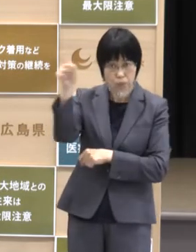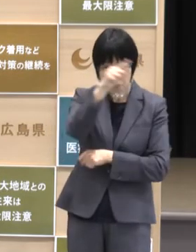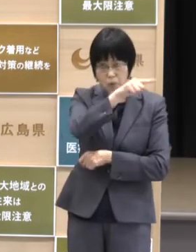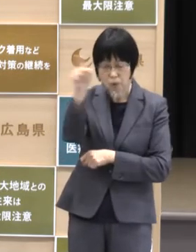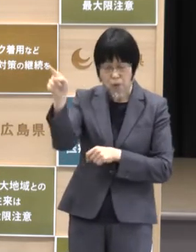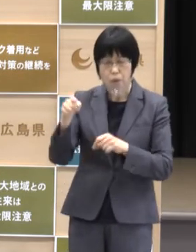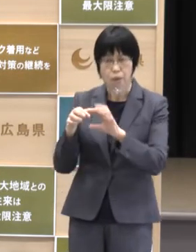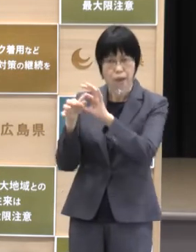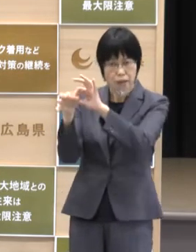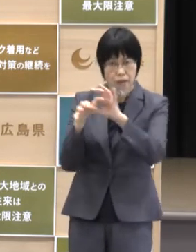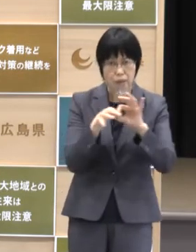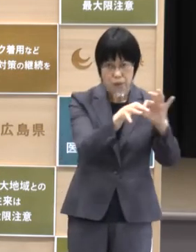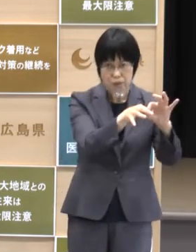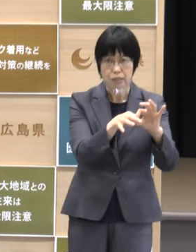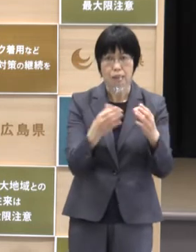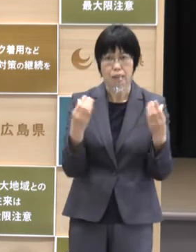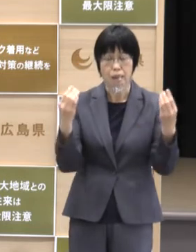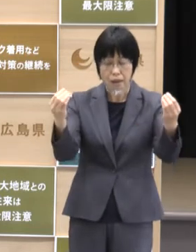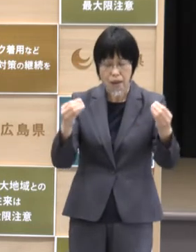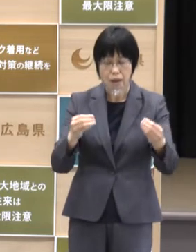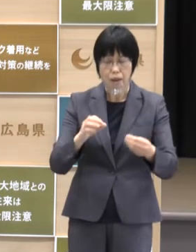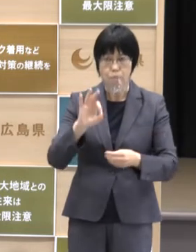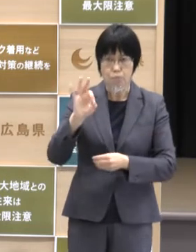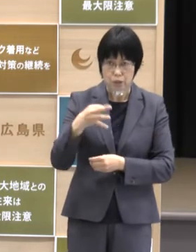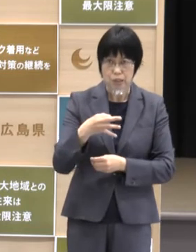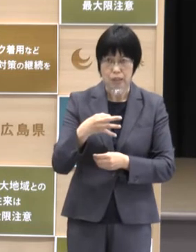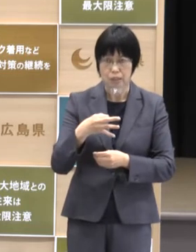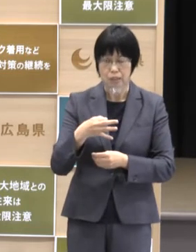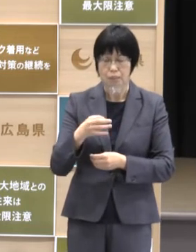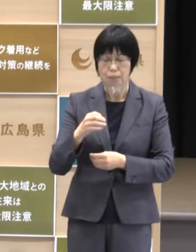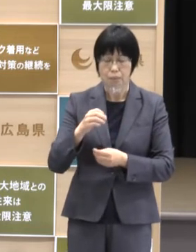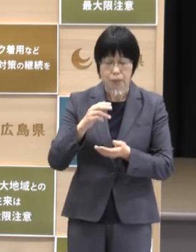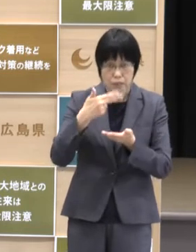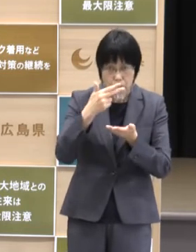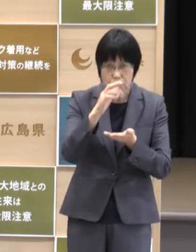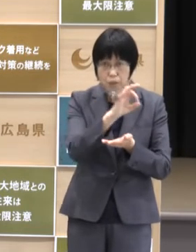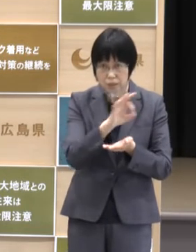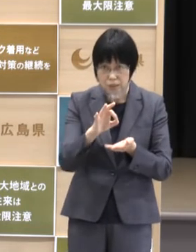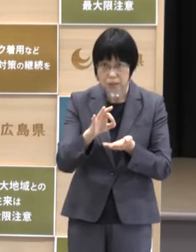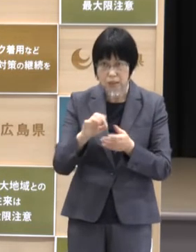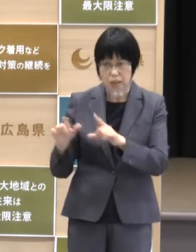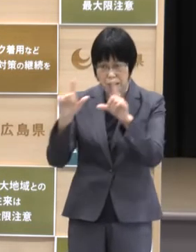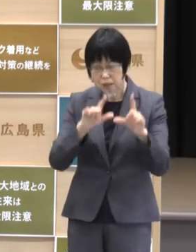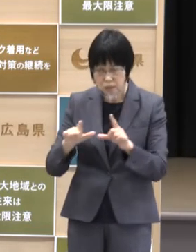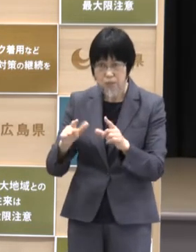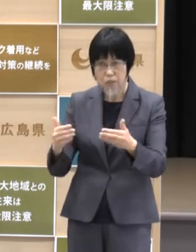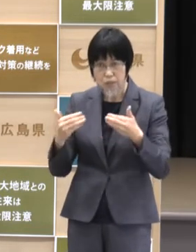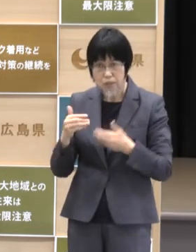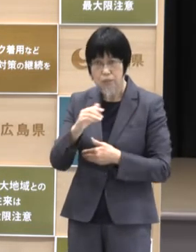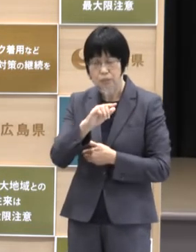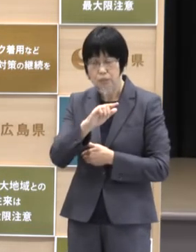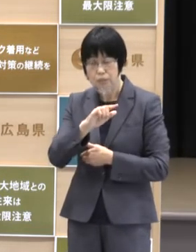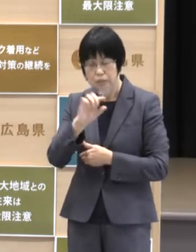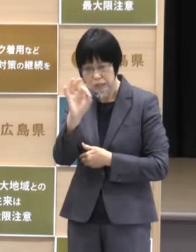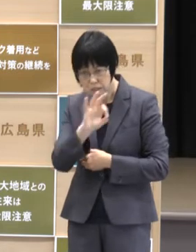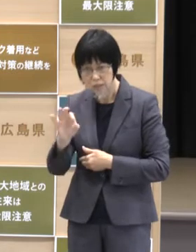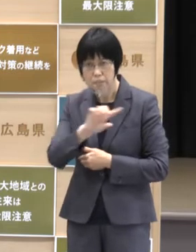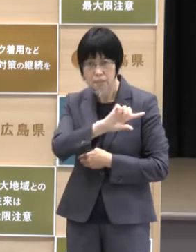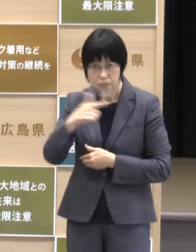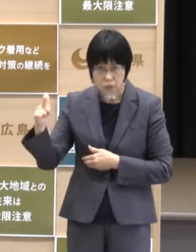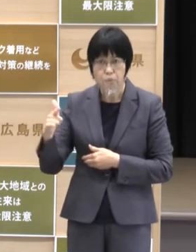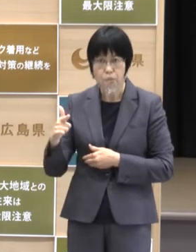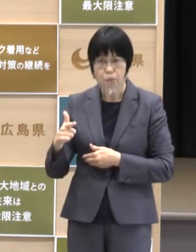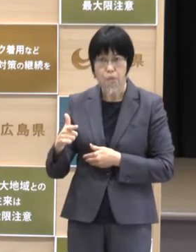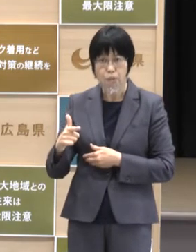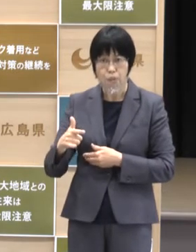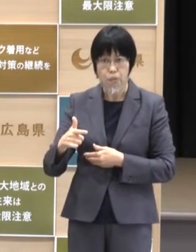ね、そういった物資の調達、食料品だとか生活必需品だとかですね、そういったことはですね、引き続き検討